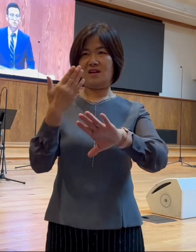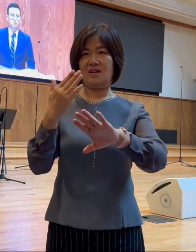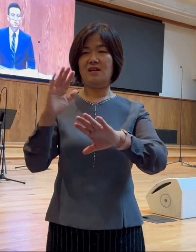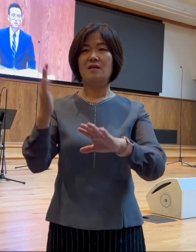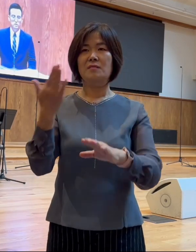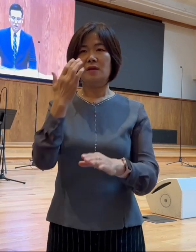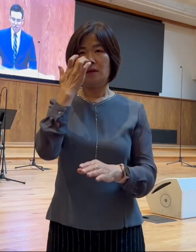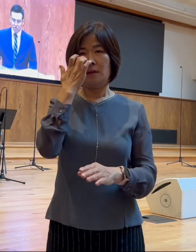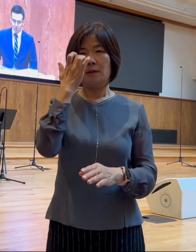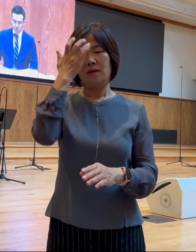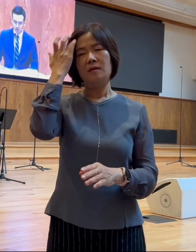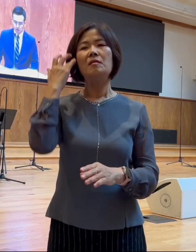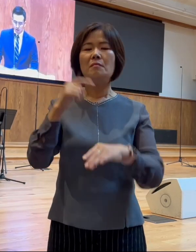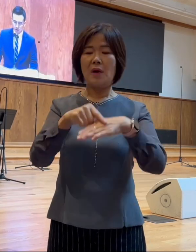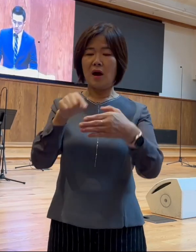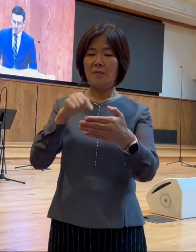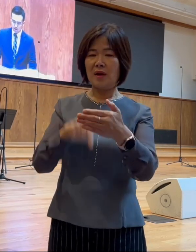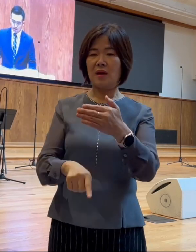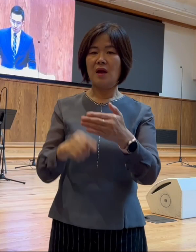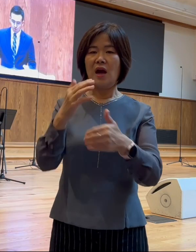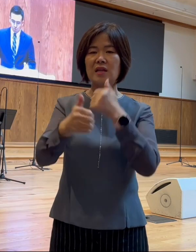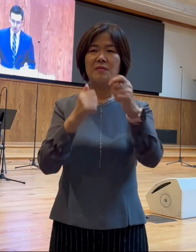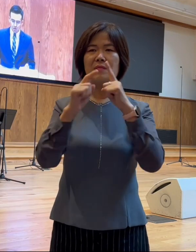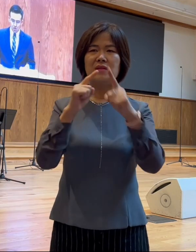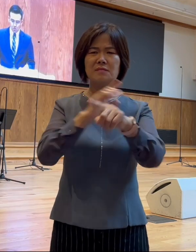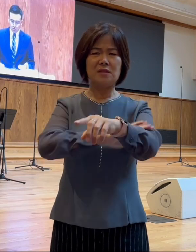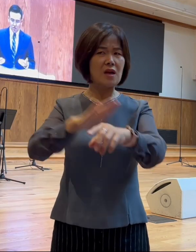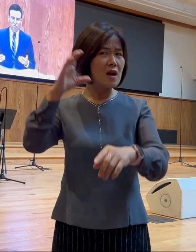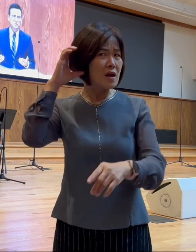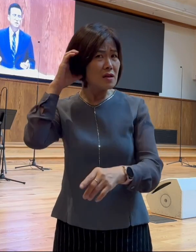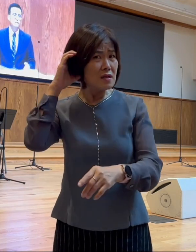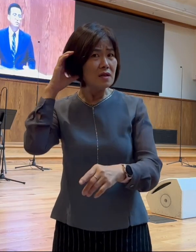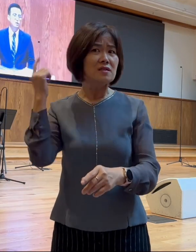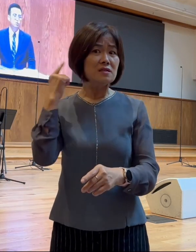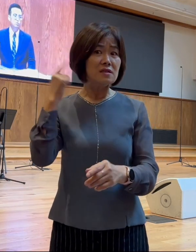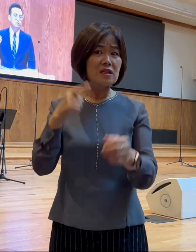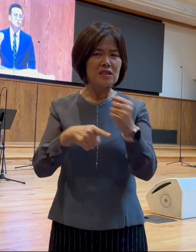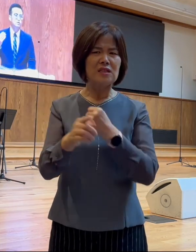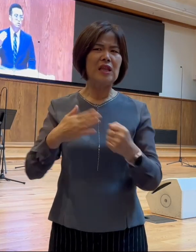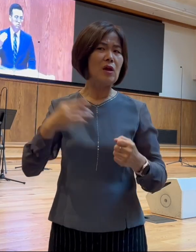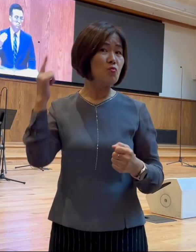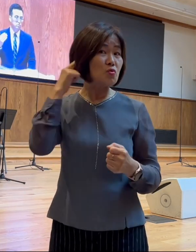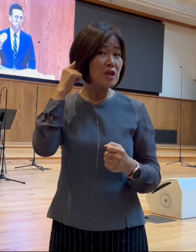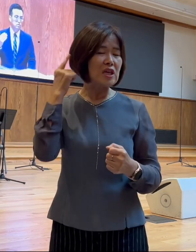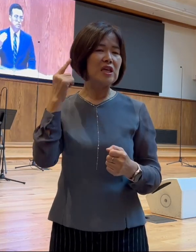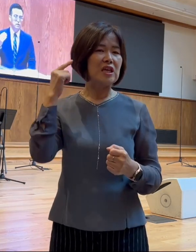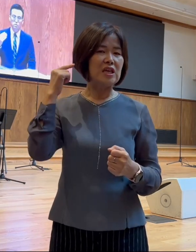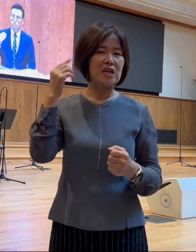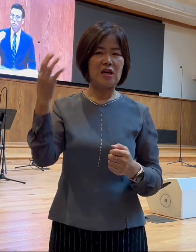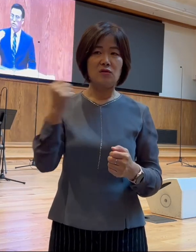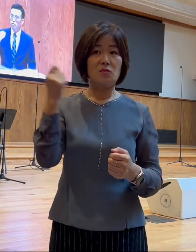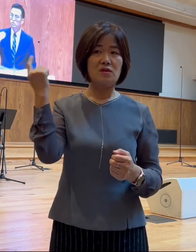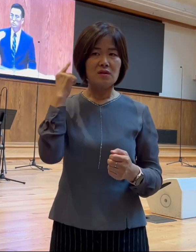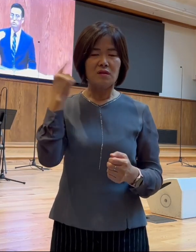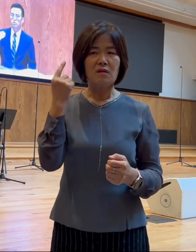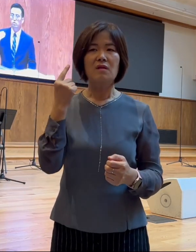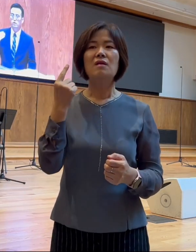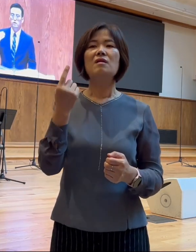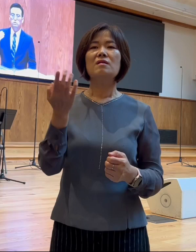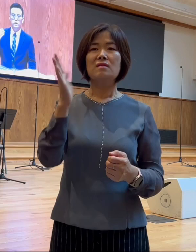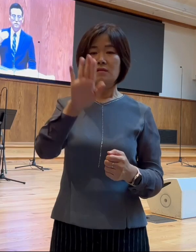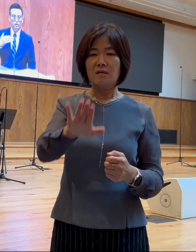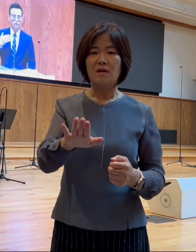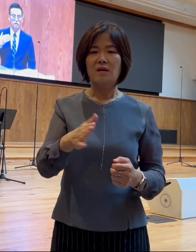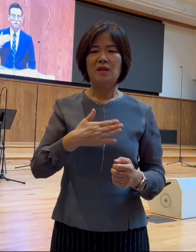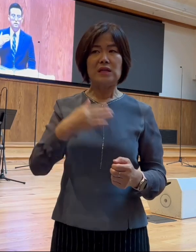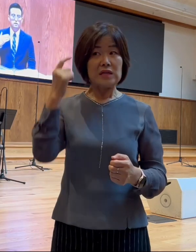아니라는 거 잘 아시죠? 하나님의 말씀을 청종하는 것, 곧 듣는 것은 내 귀로 듣는 것, 당연히 그렇죠. 그리고